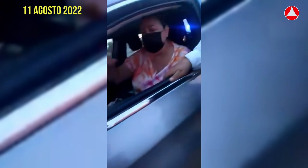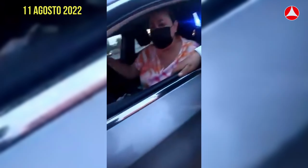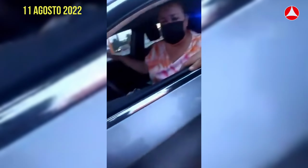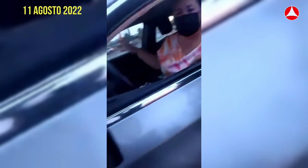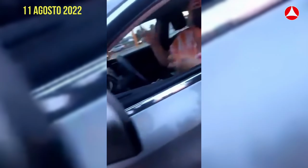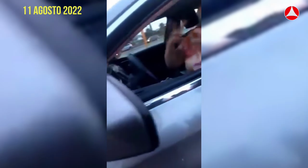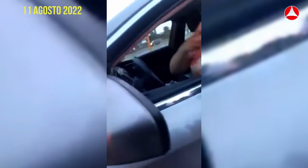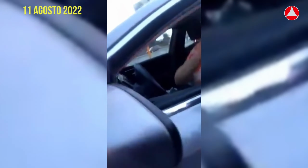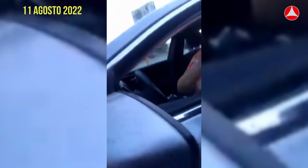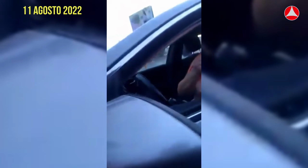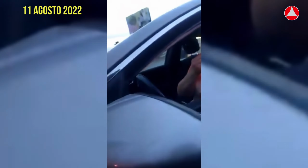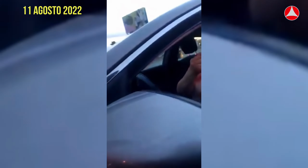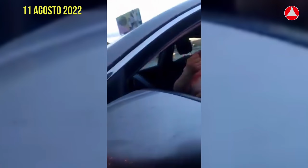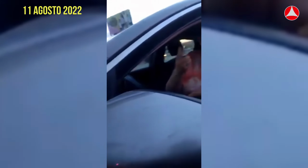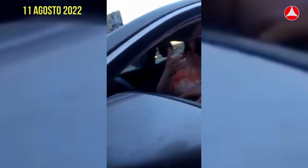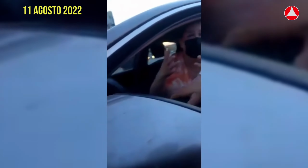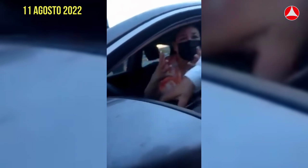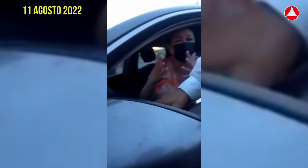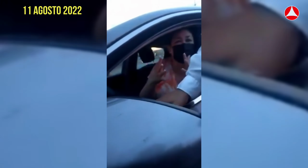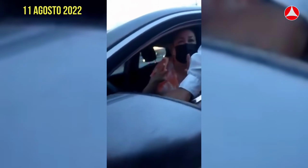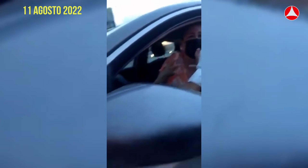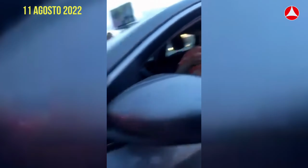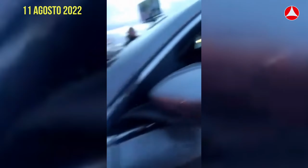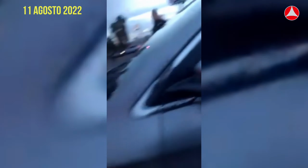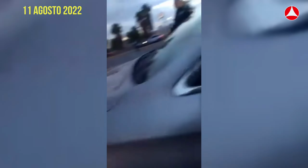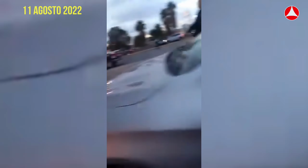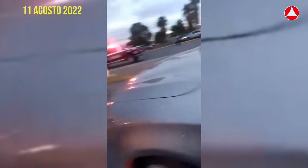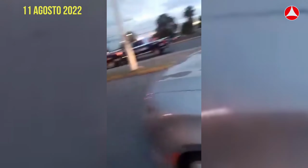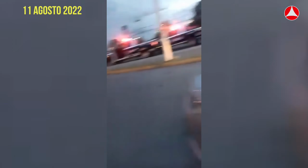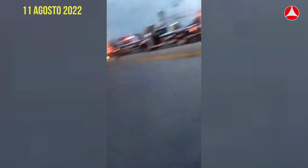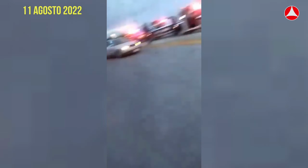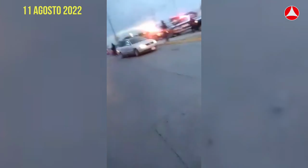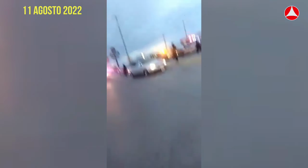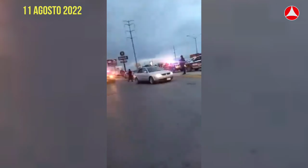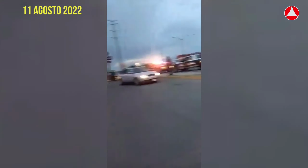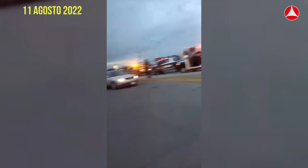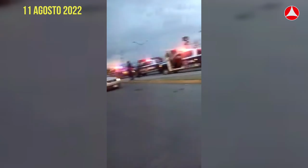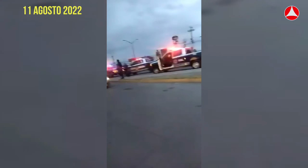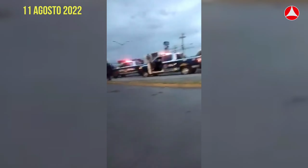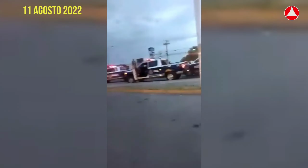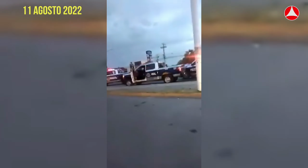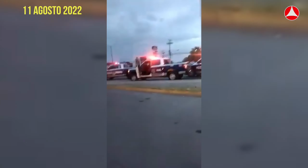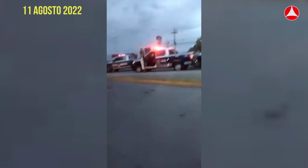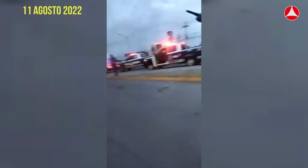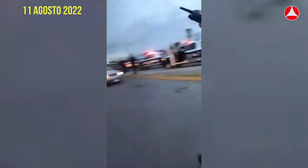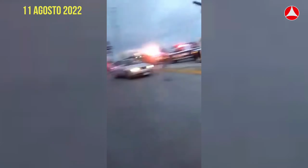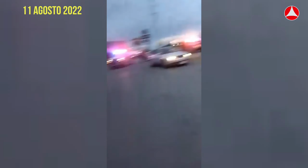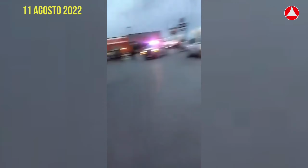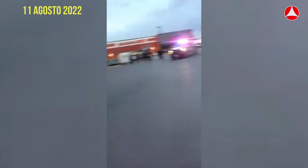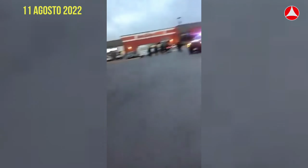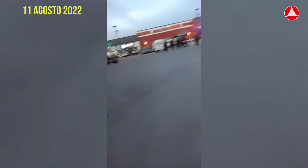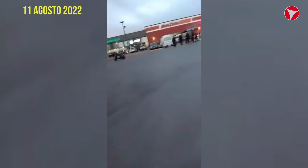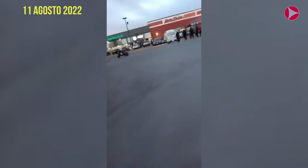Sí. La troca gris, una troca gris. Ok, corre, coma. Hay dos heridos ahí adentro, coma.